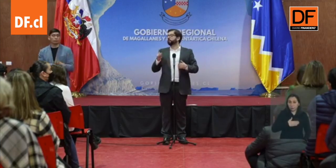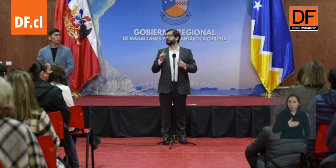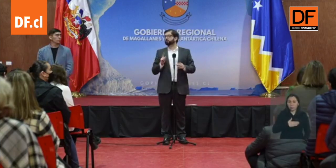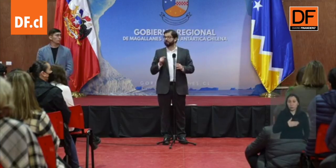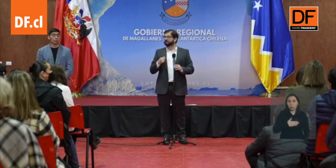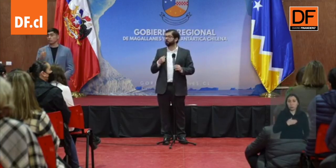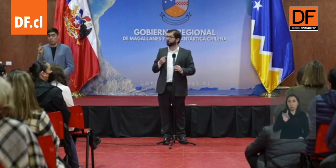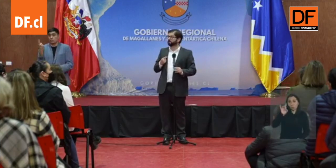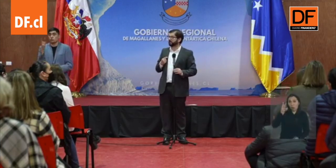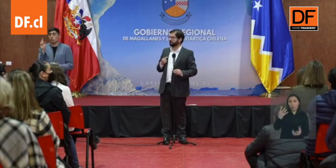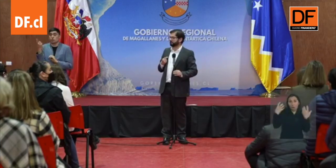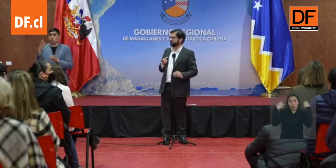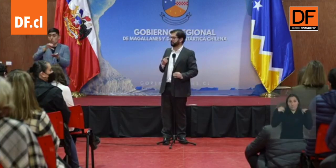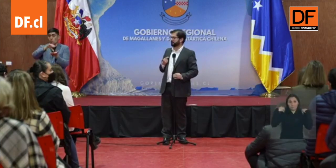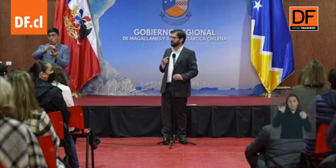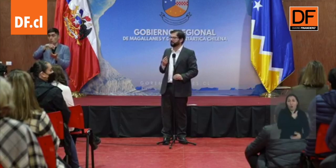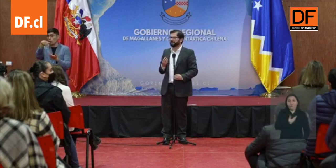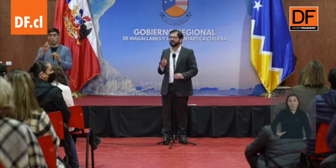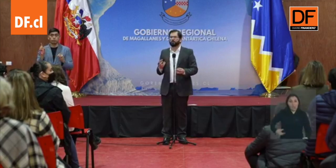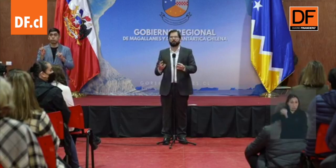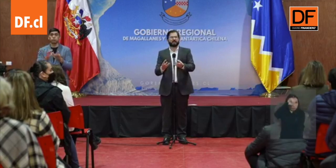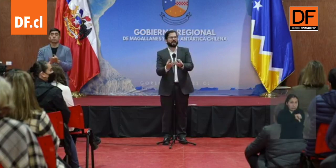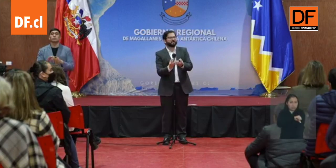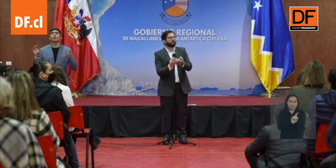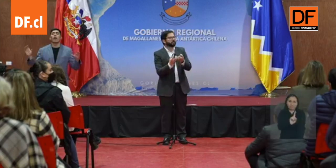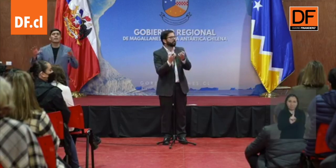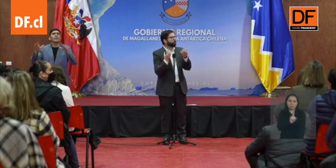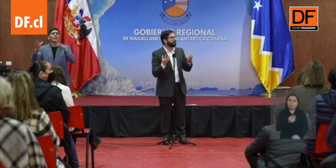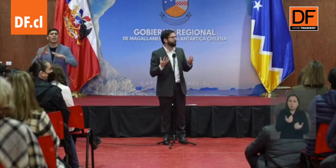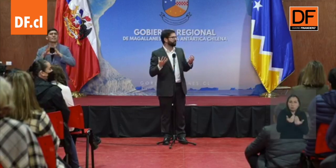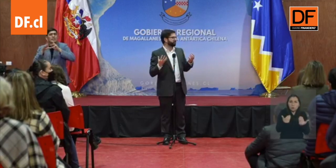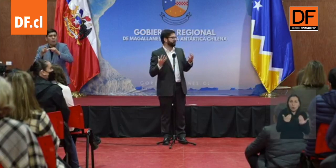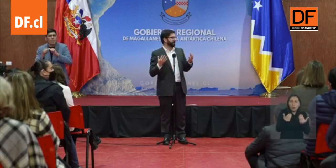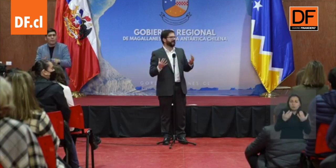Eso no depende solamente del gobierno central. Depende de que logremos generar ese espíritu de